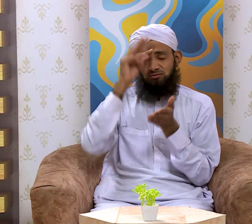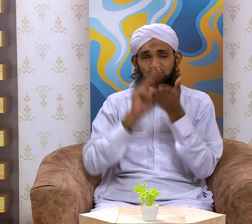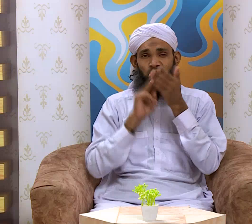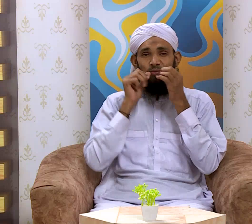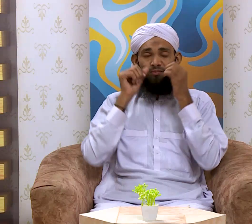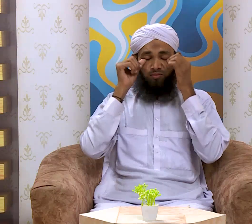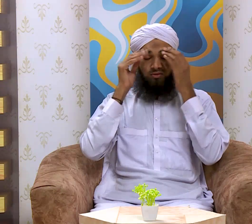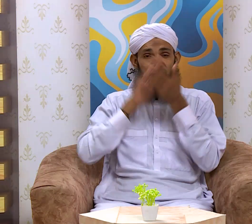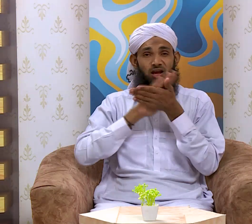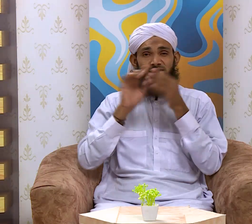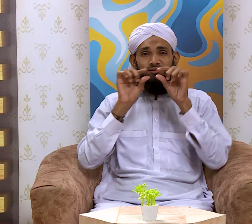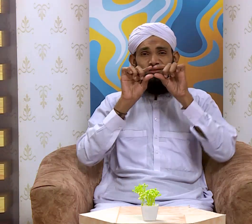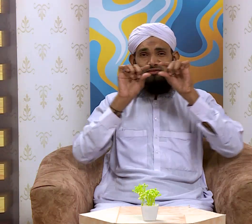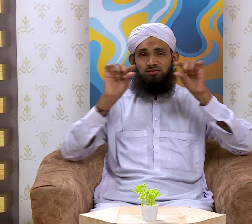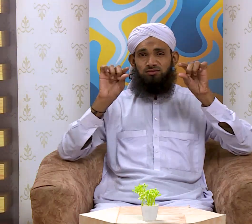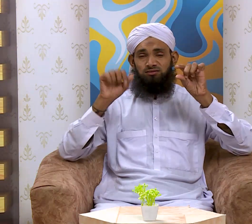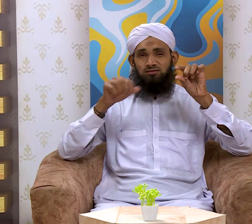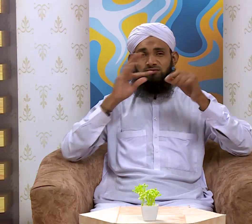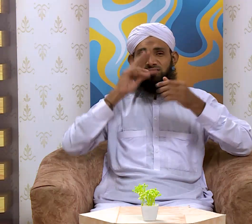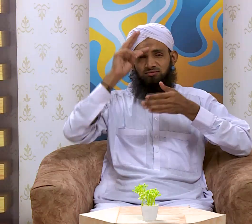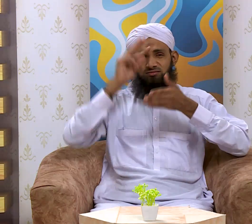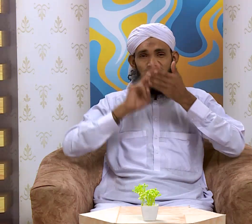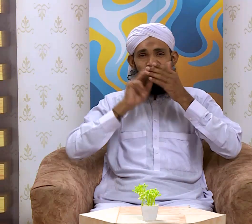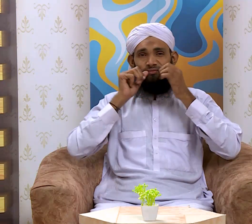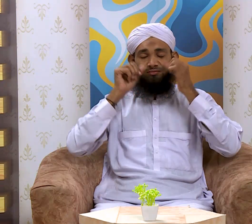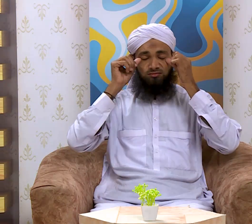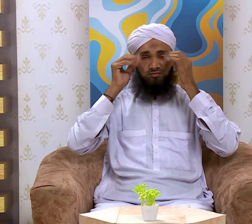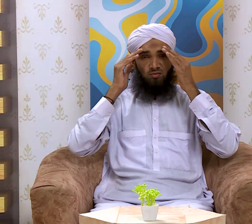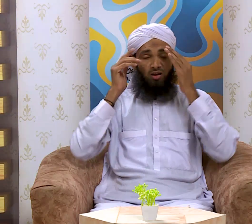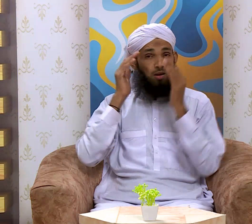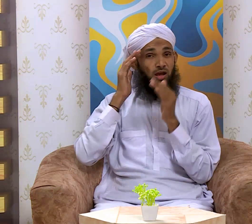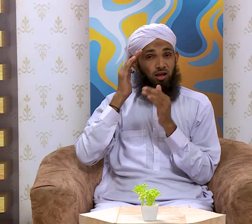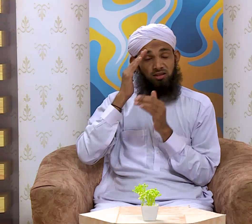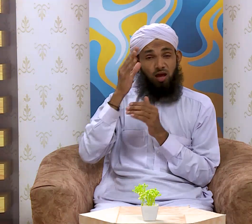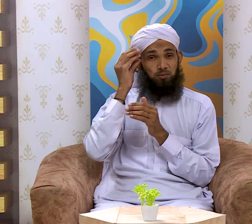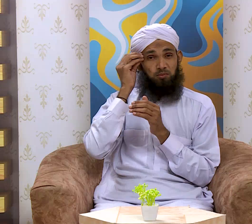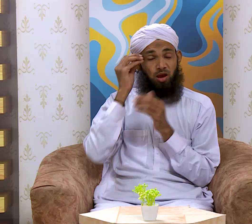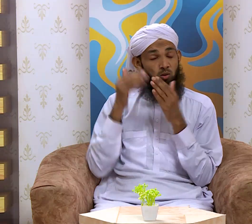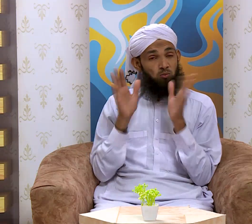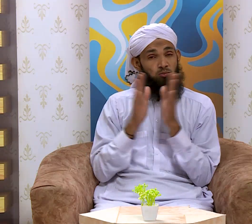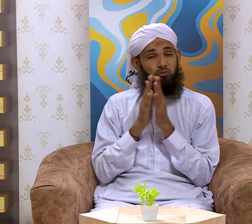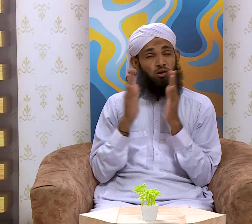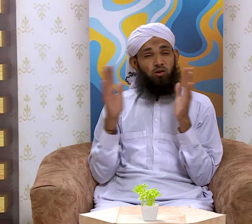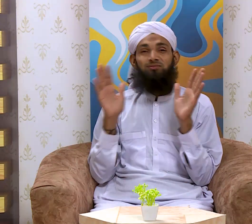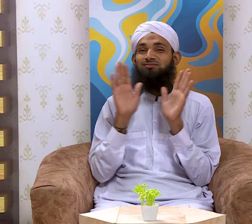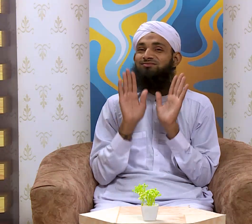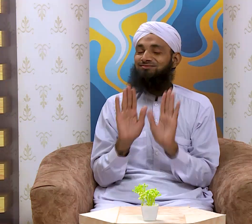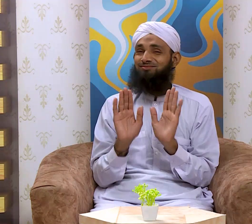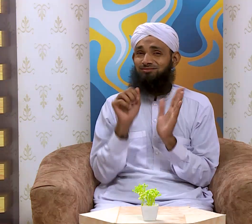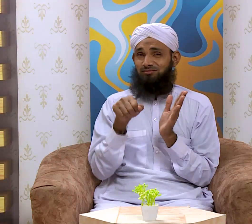صلی اللہ علیہ وآلہ وبارک وسلم کے وسعت علم کی کھلی دلیل ہے کہ رب تبارک و تعالیٰ نے حضور پاک